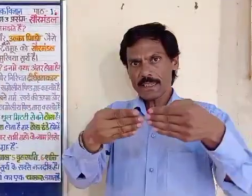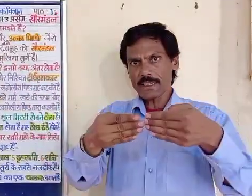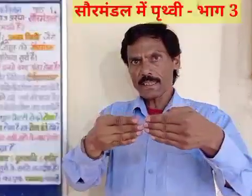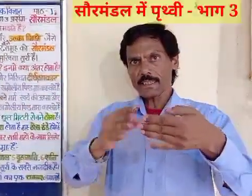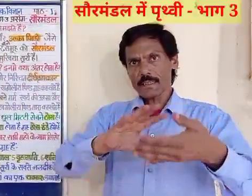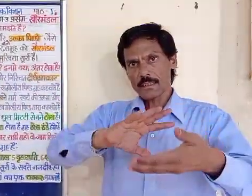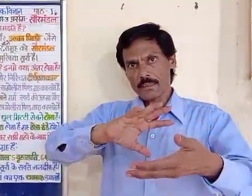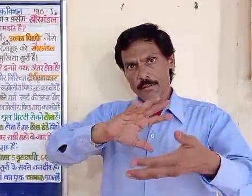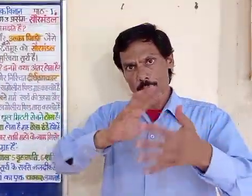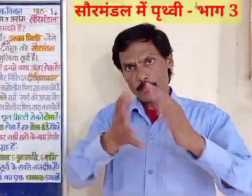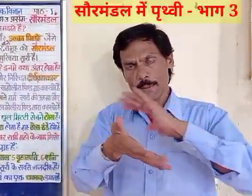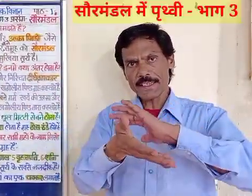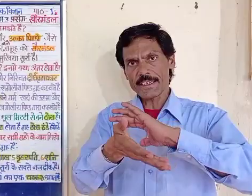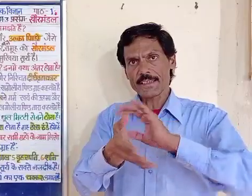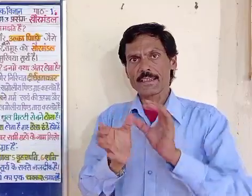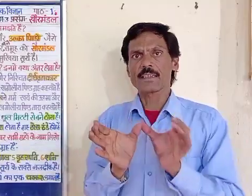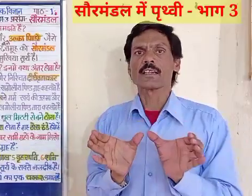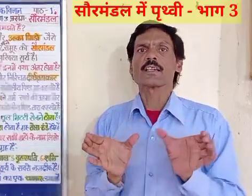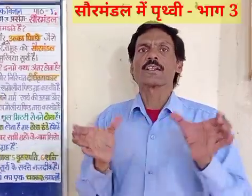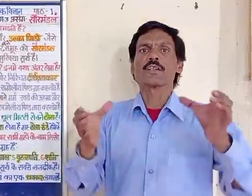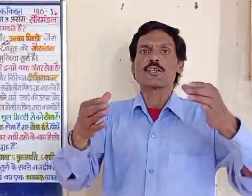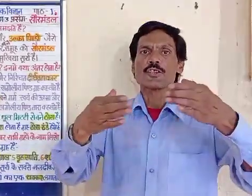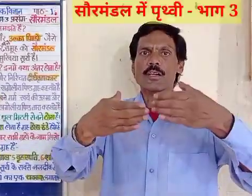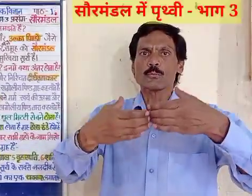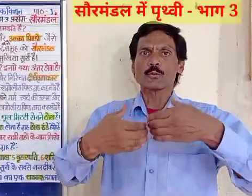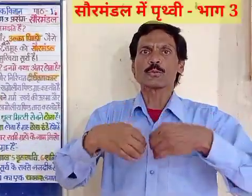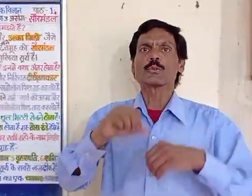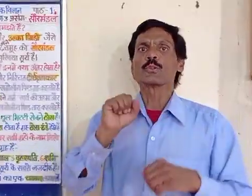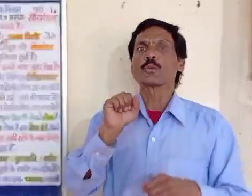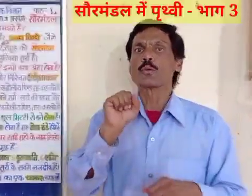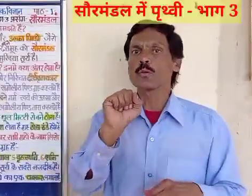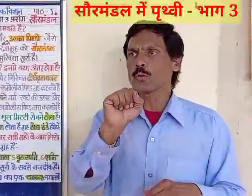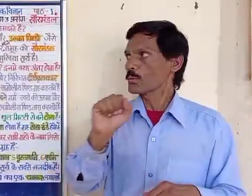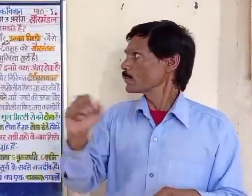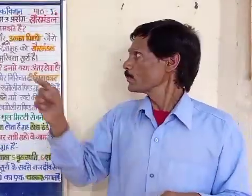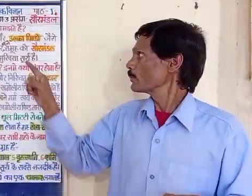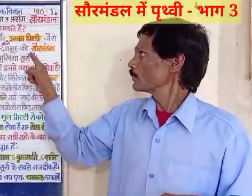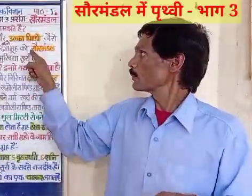मिलकर बने समूह को